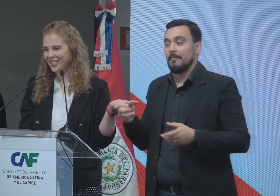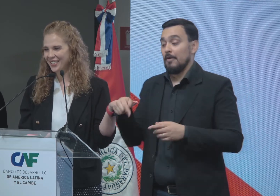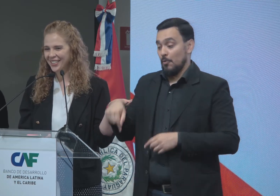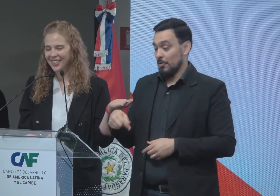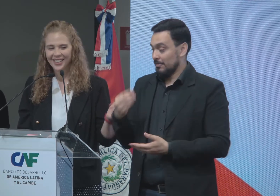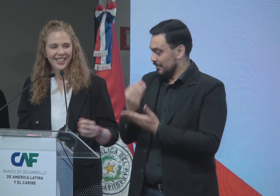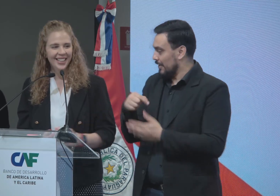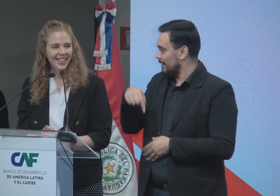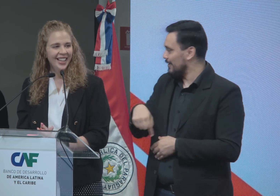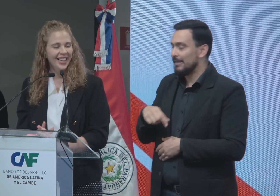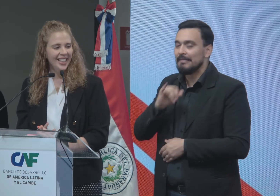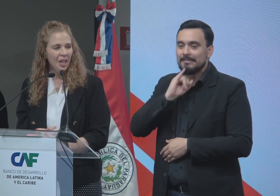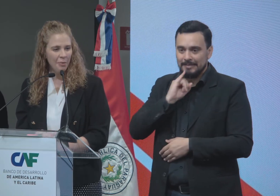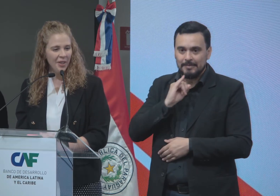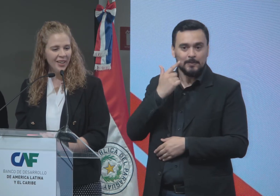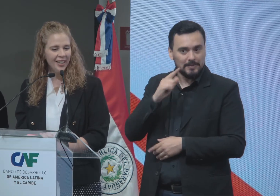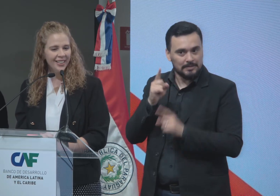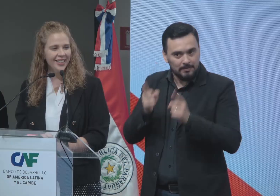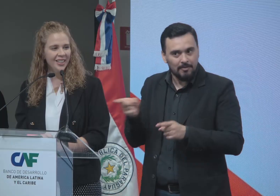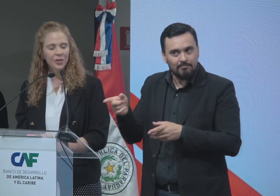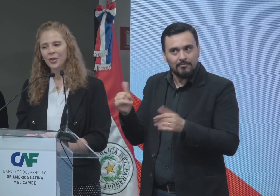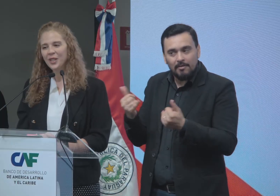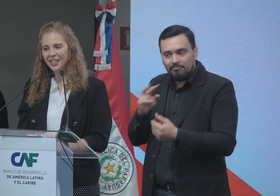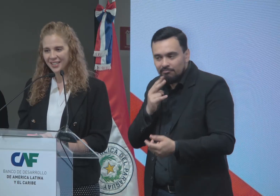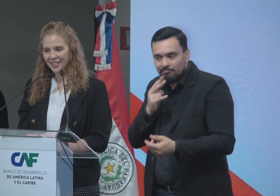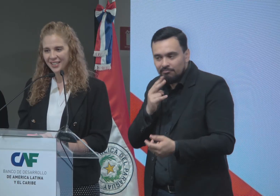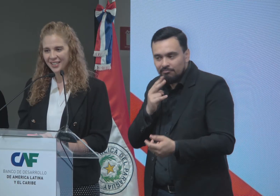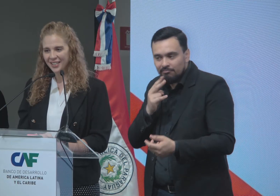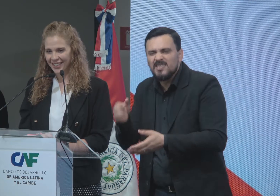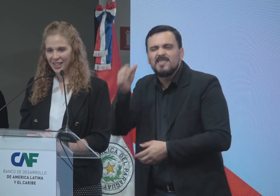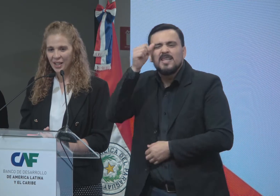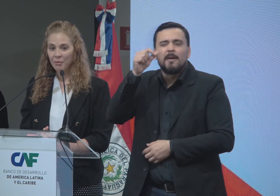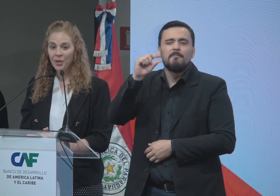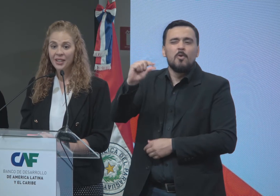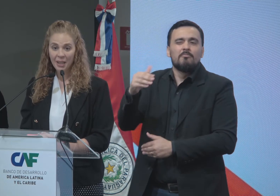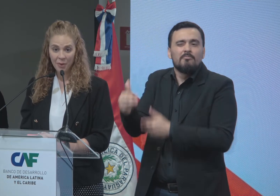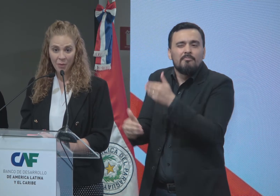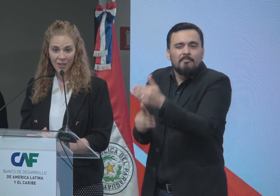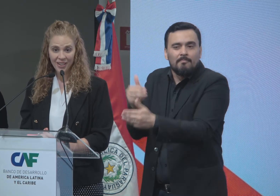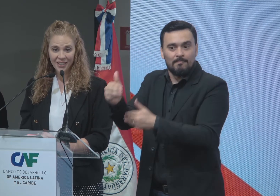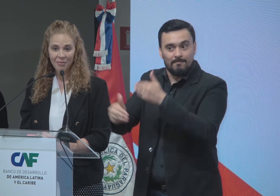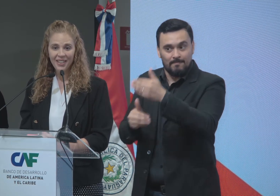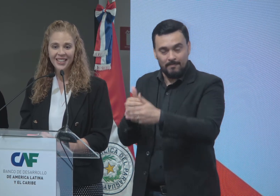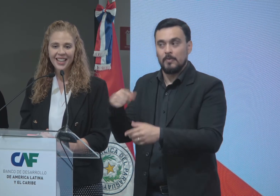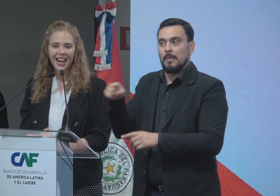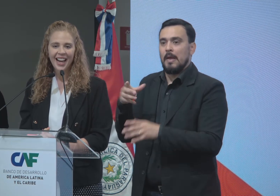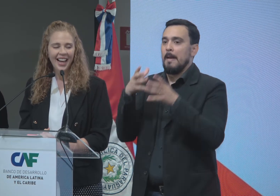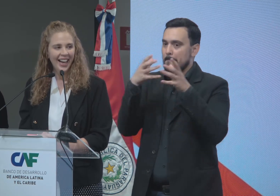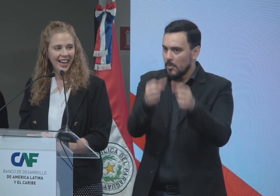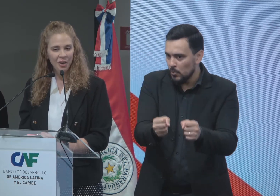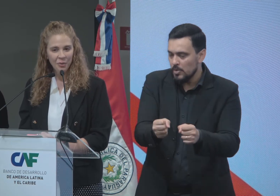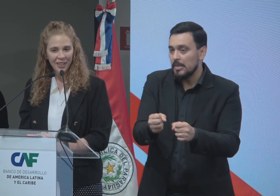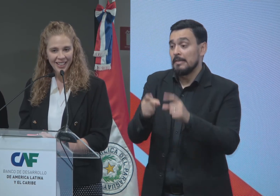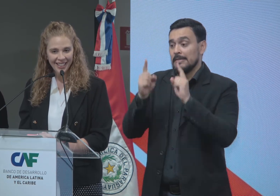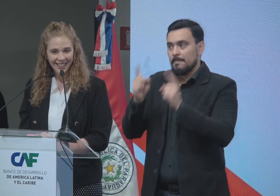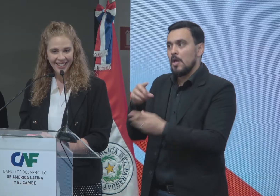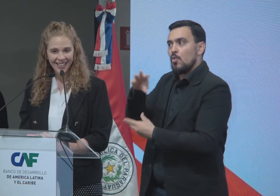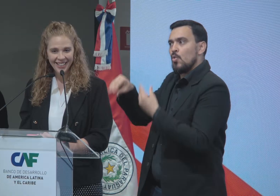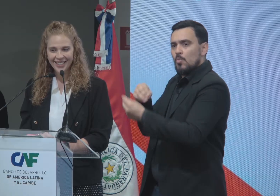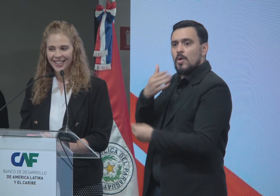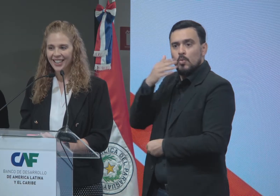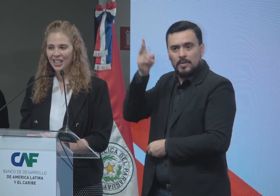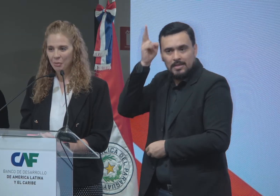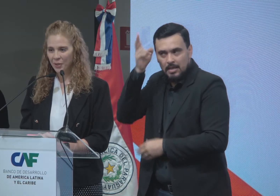escenario. Y espero que este sea solo el inicio. Hemos apoyado también a las comunidades